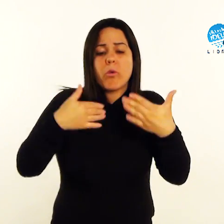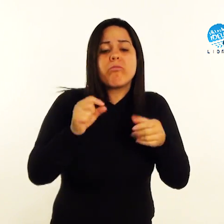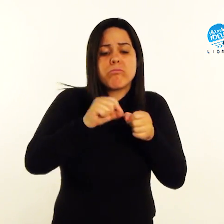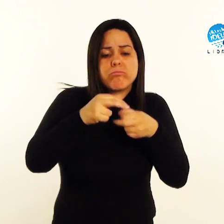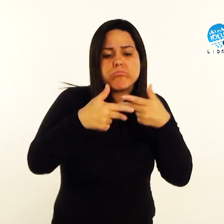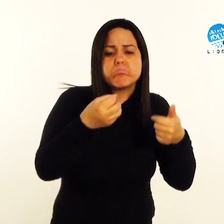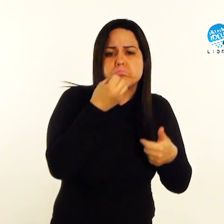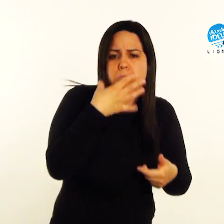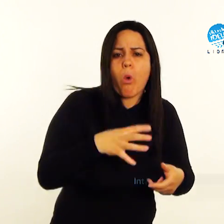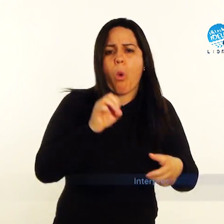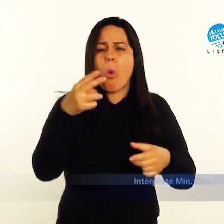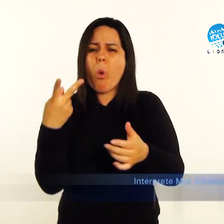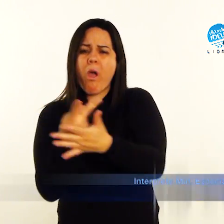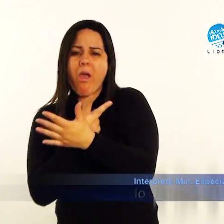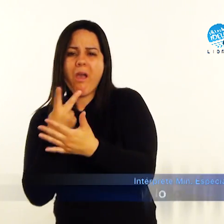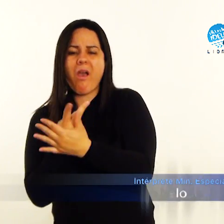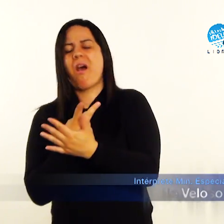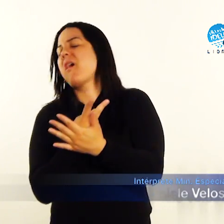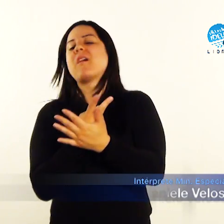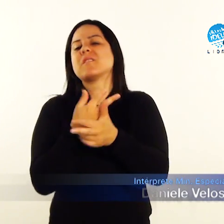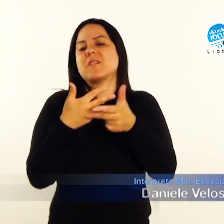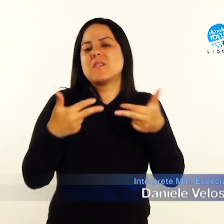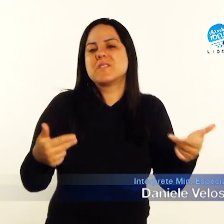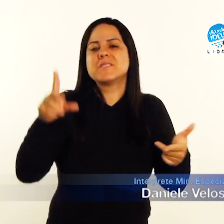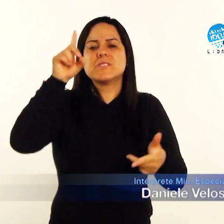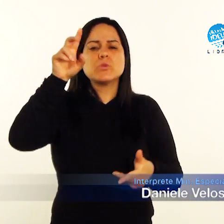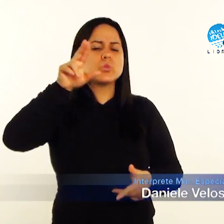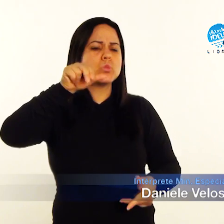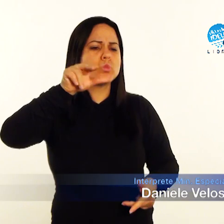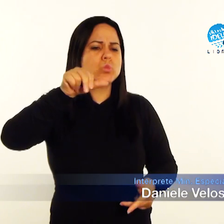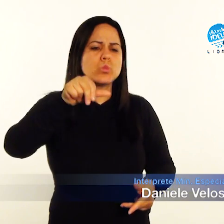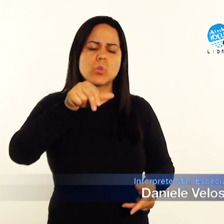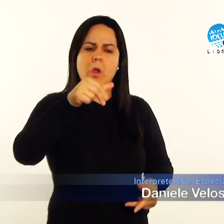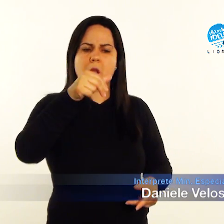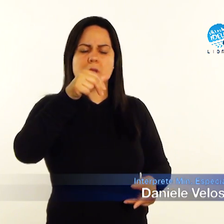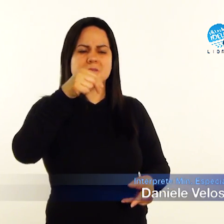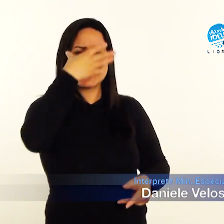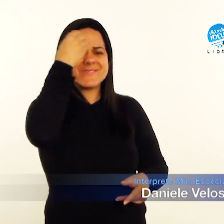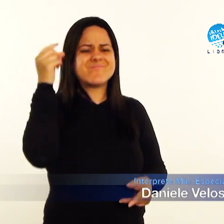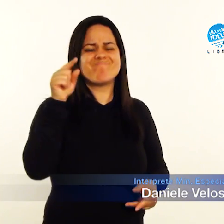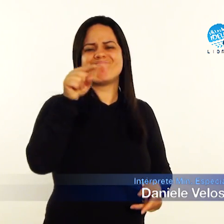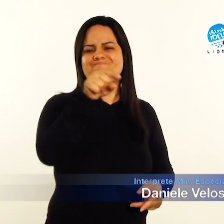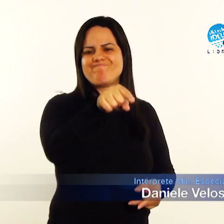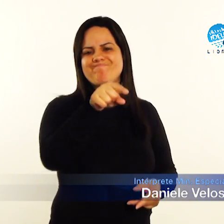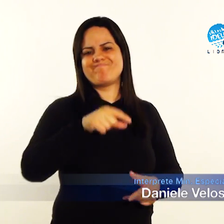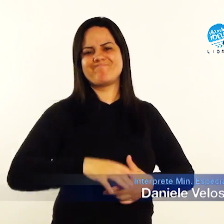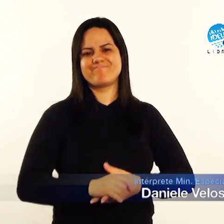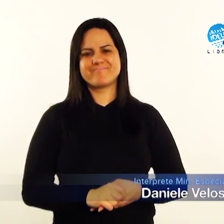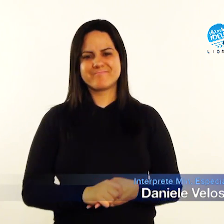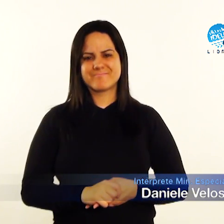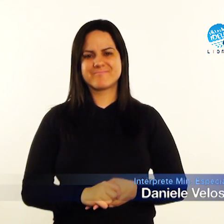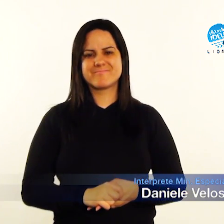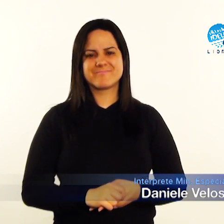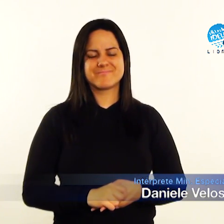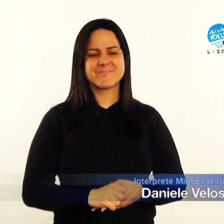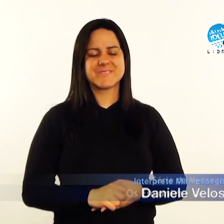boas ou quando você faz coisas erradas, Ele nunca deixou de saber quem você era,